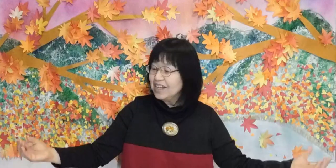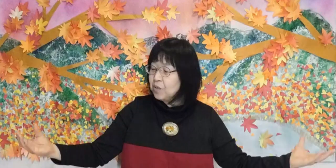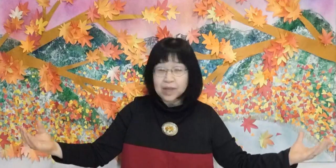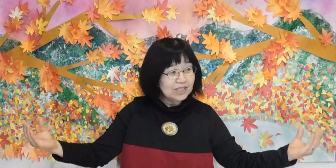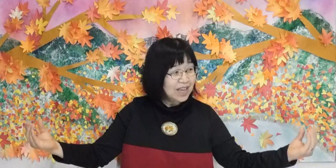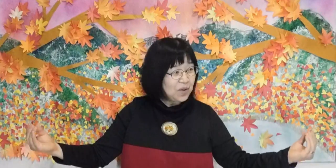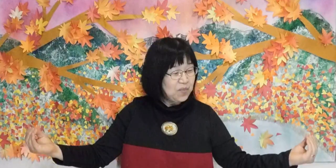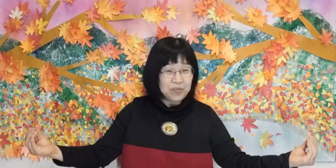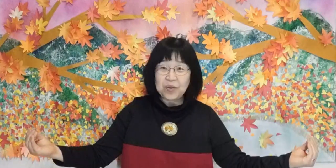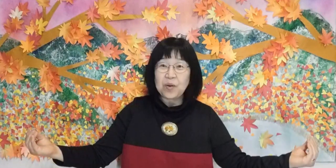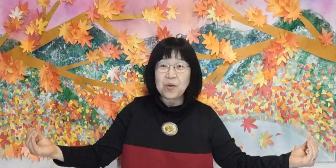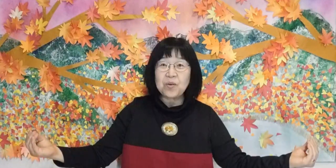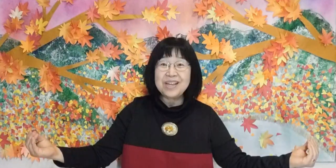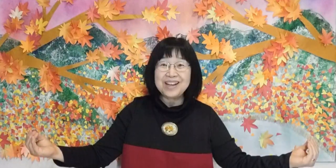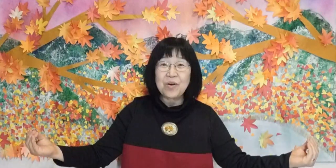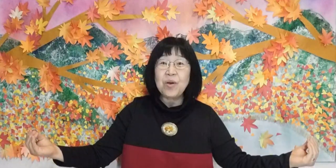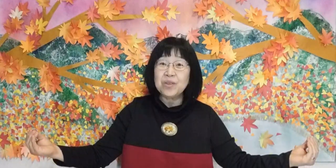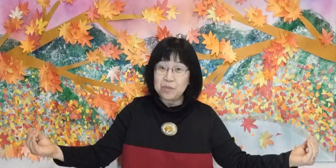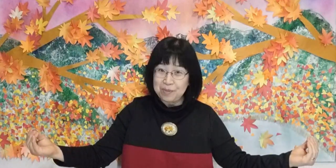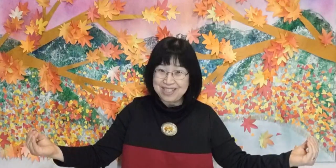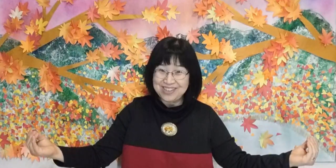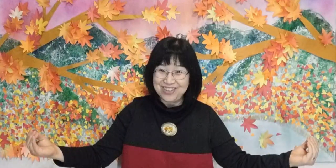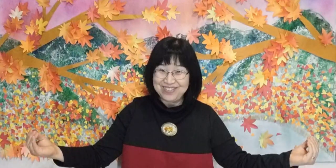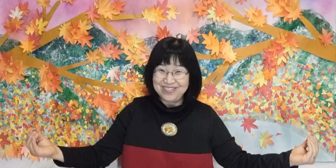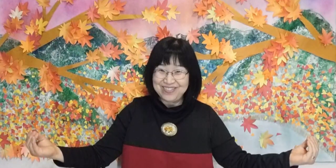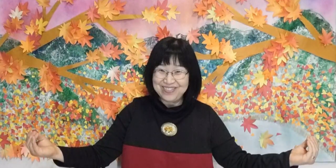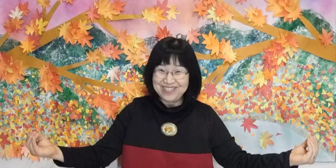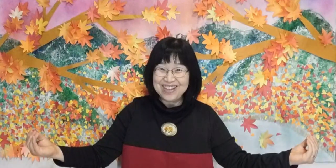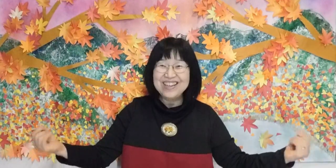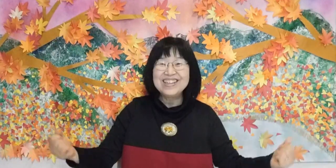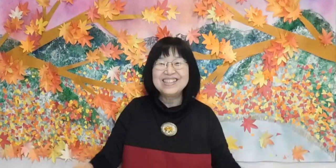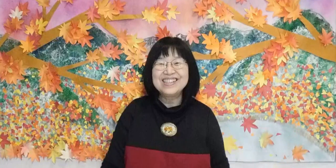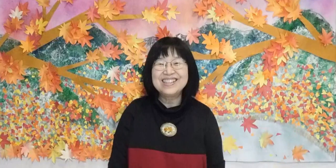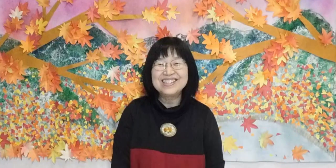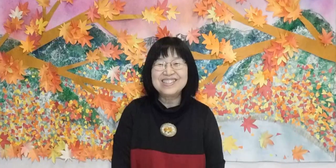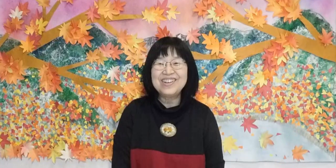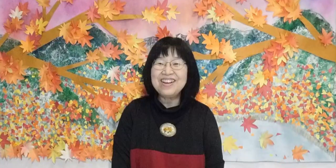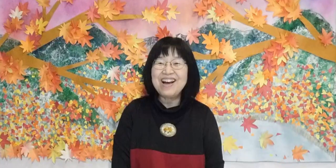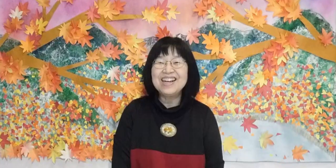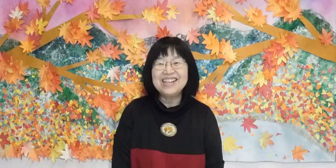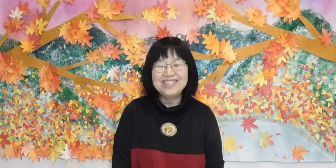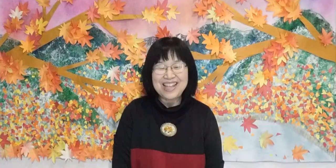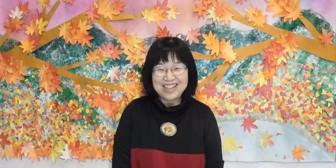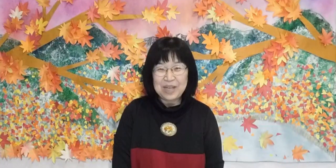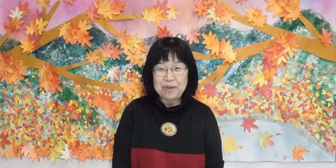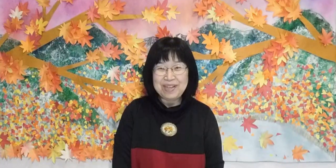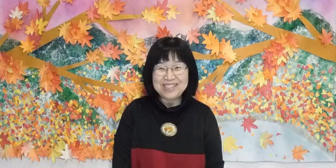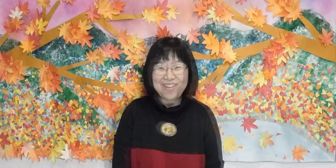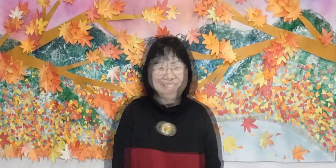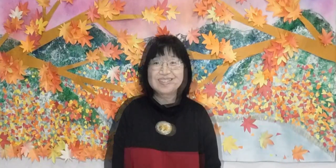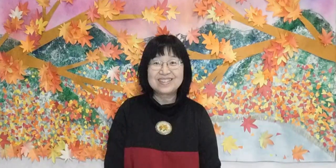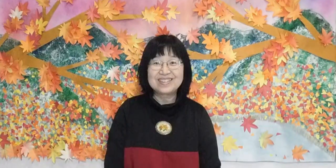これ最後、ここで声を止めましょう。それでは歌ってみましょう。